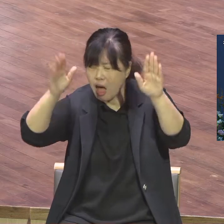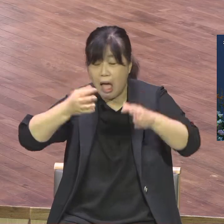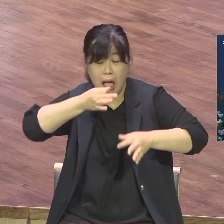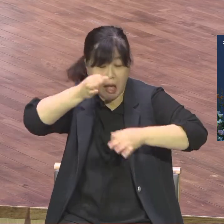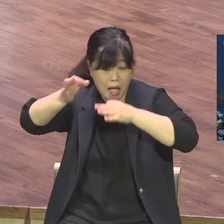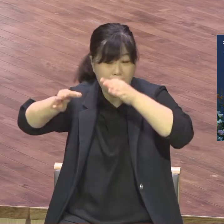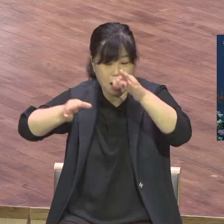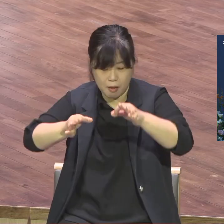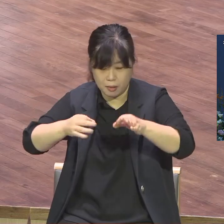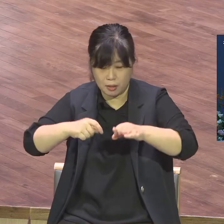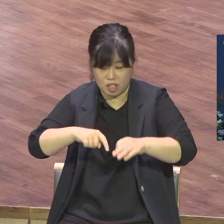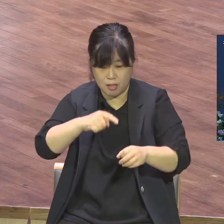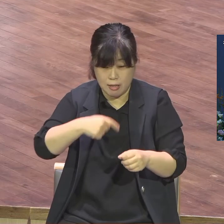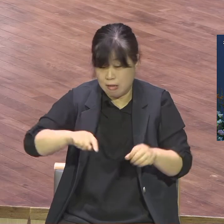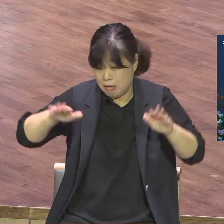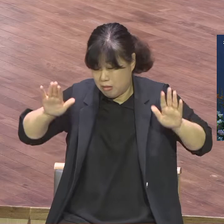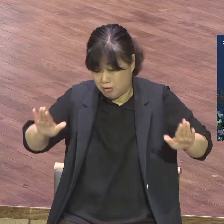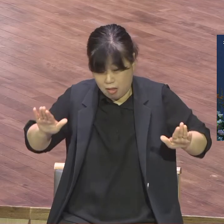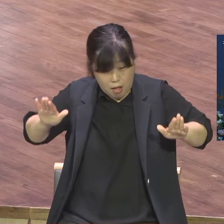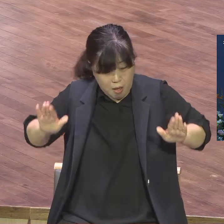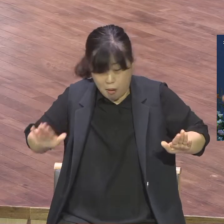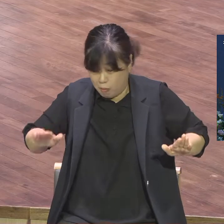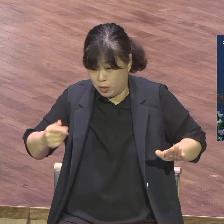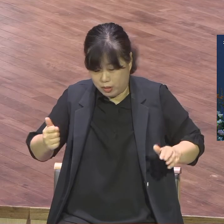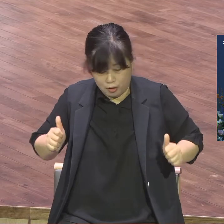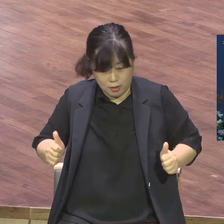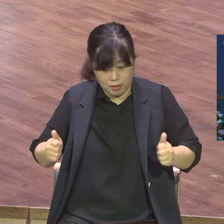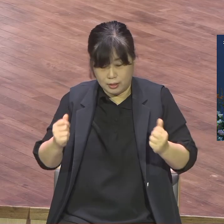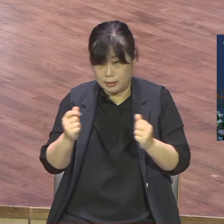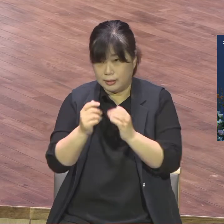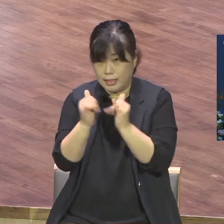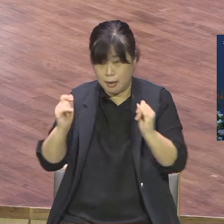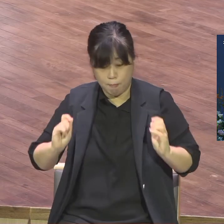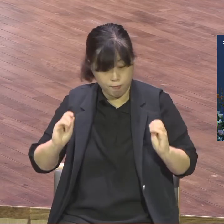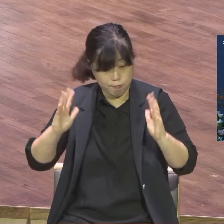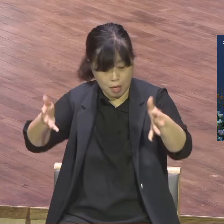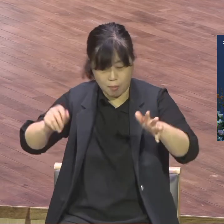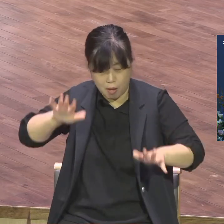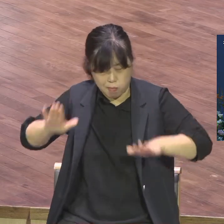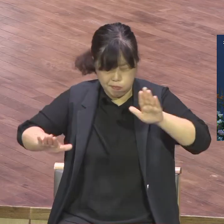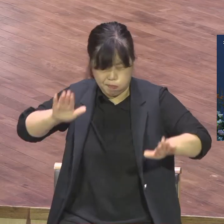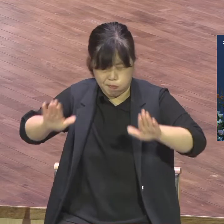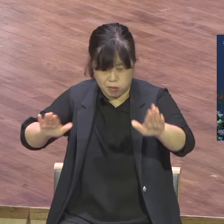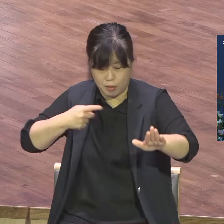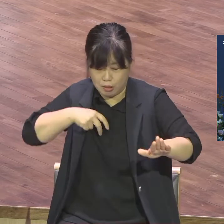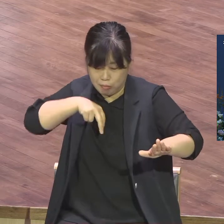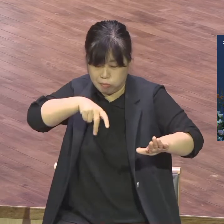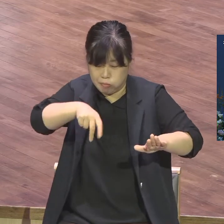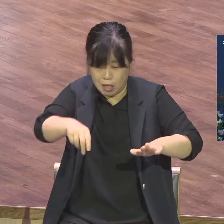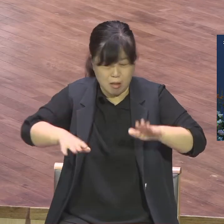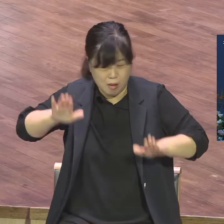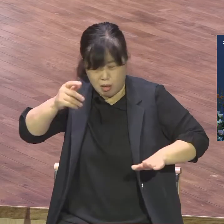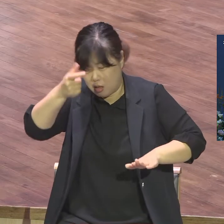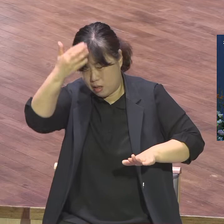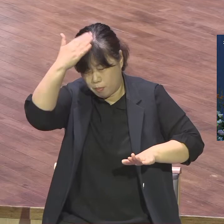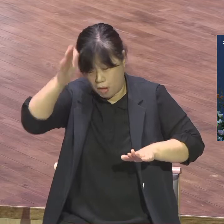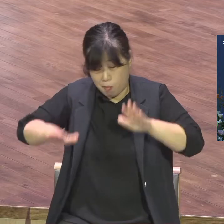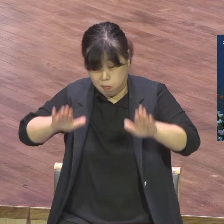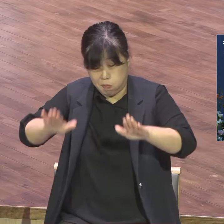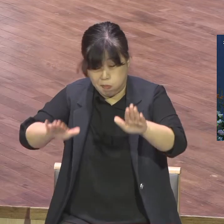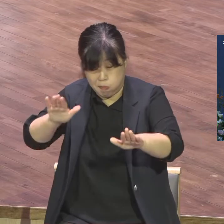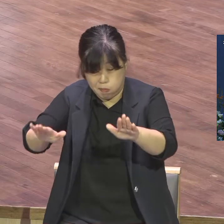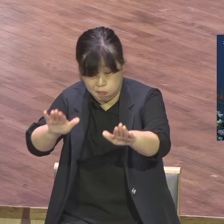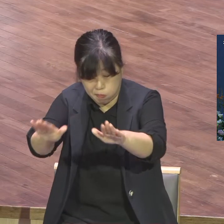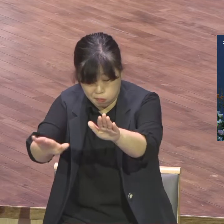이래가지고 안수를 하다가 쫙 이 줄 끝나면 이 줄 이래 끝나고 마지막 뒤에까지 다 끝났잖아요. 이 안수를 하고